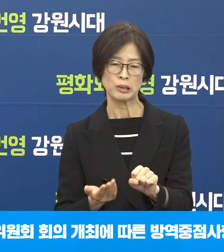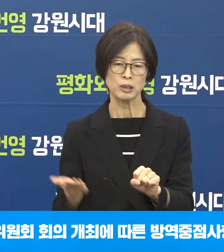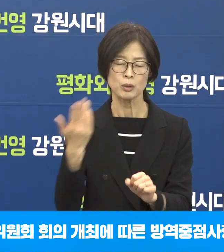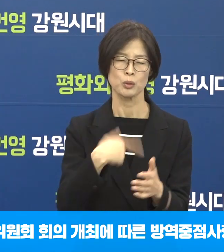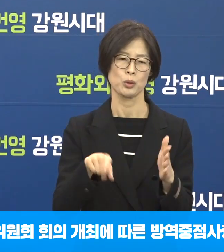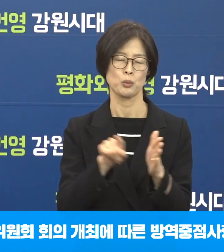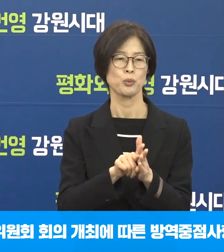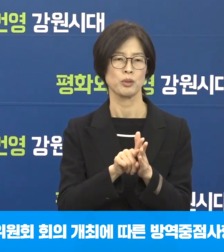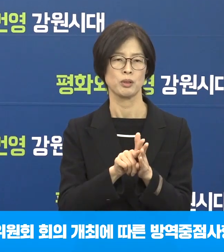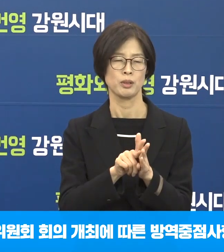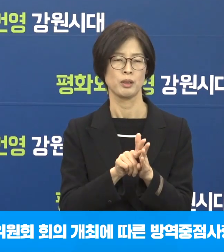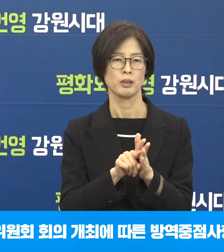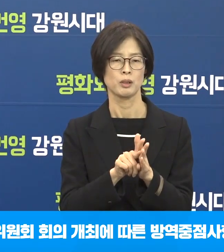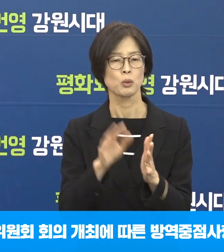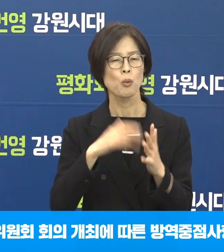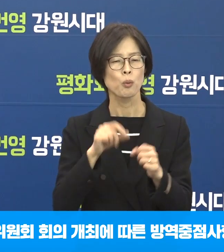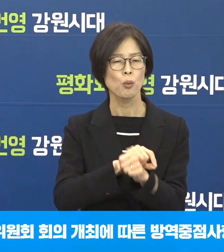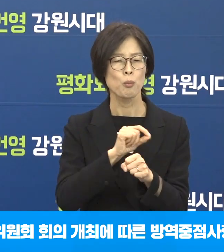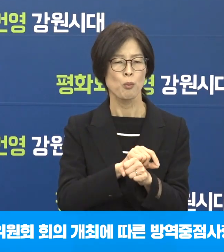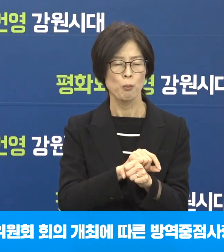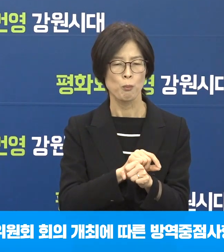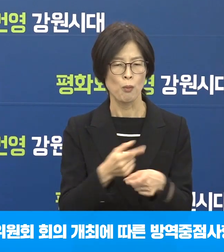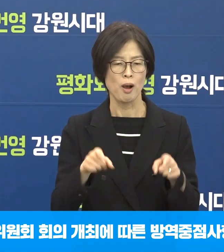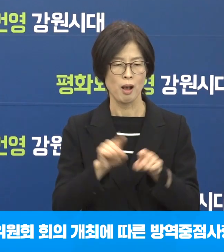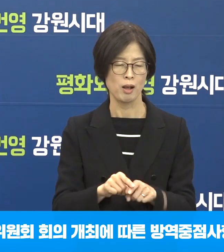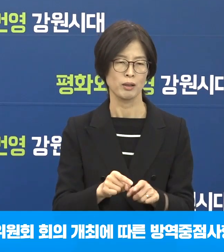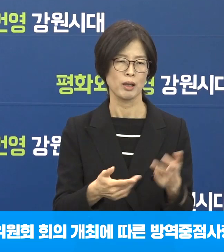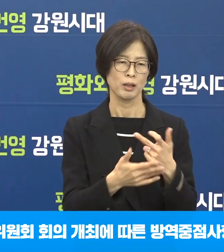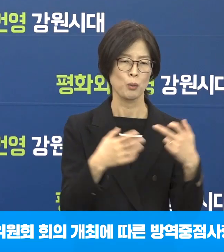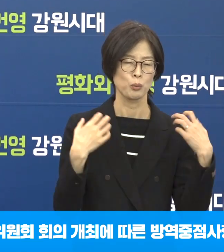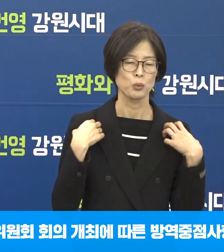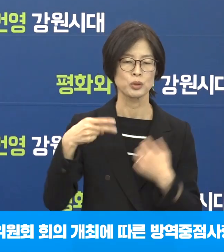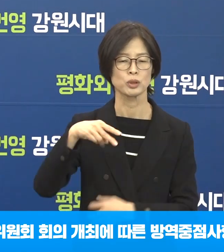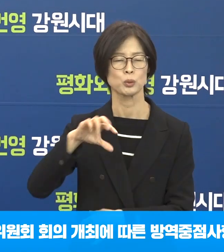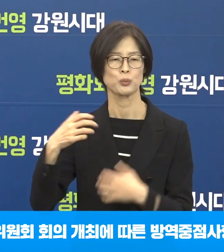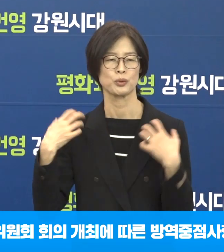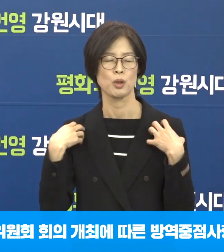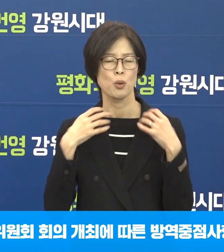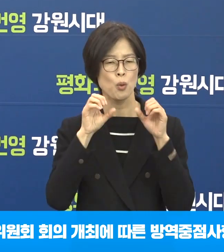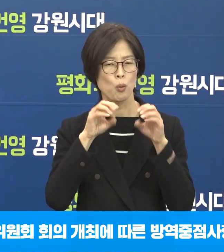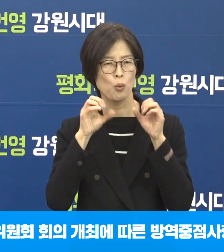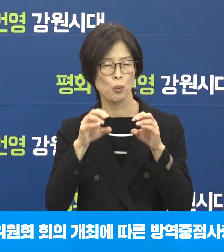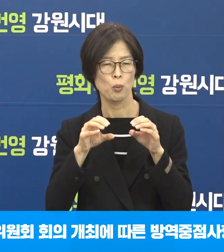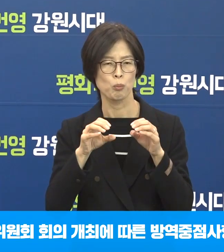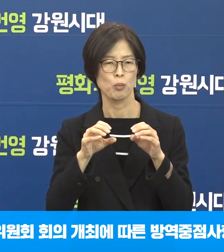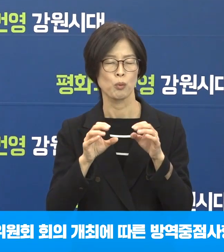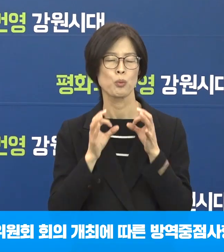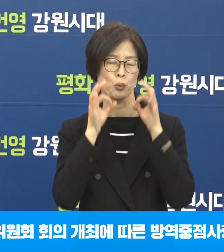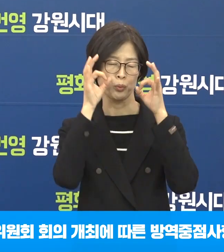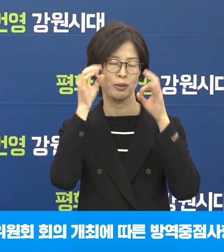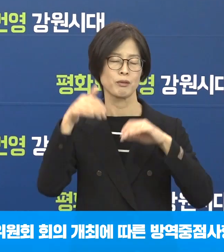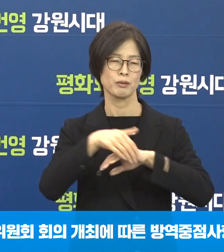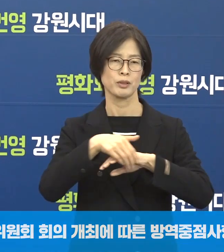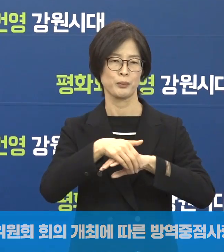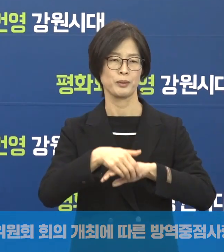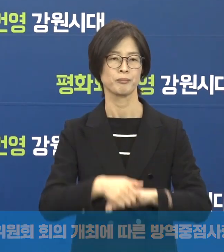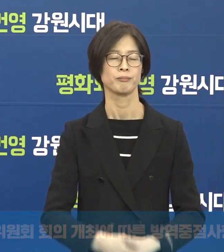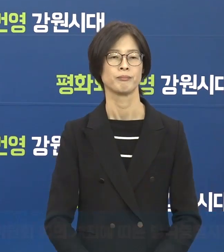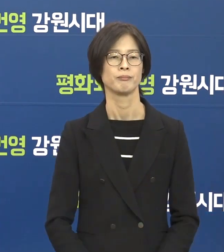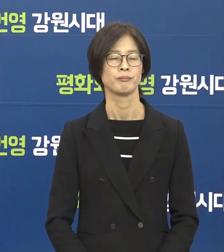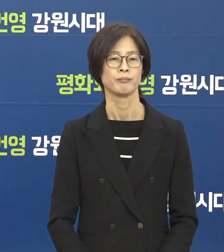자원을 총동원하여 도와 시군이 대대적인 캠페인과 홍보 추진에 총력을 다하기로 하였습니다.